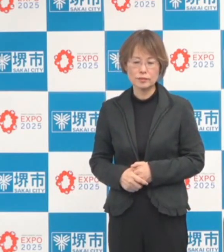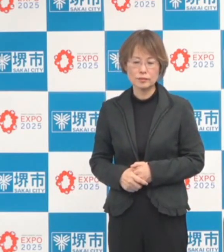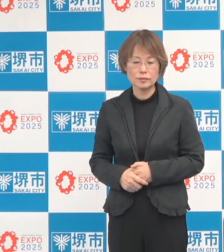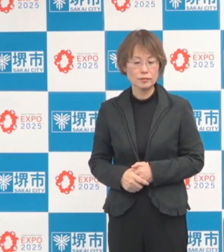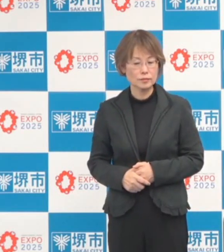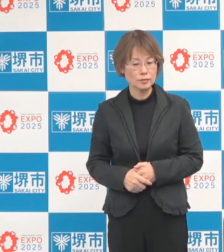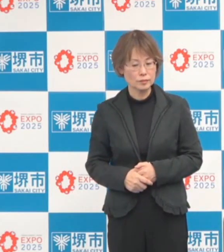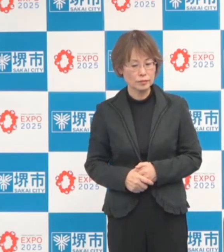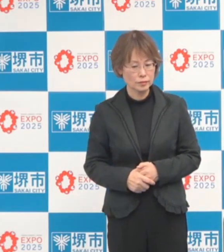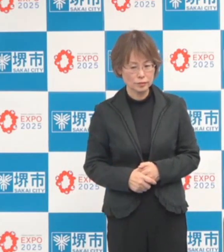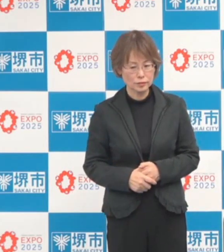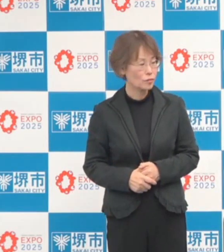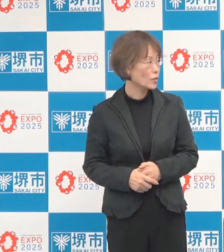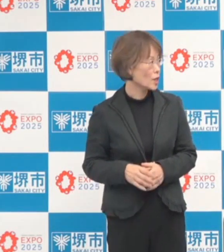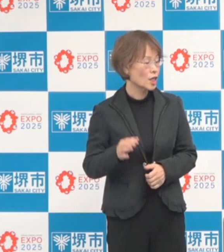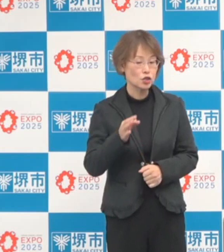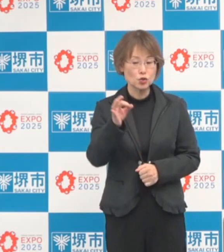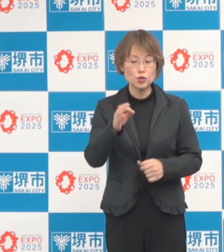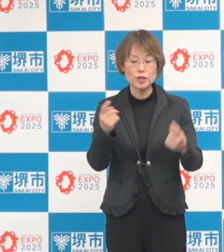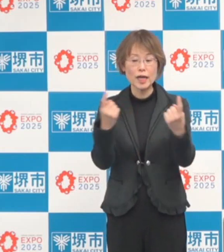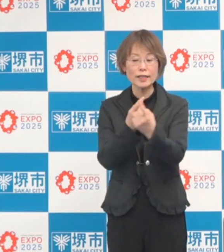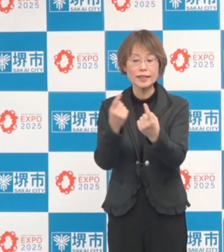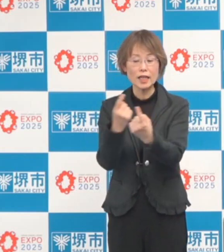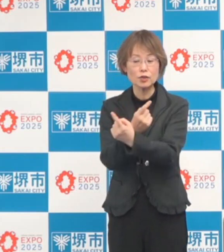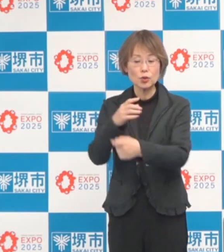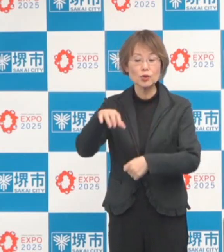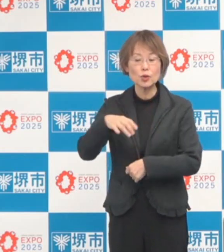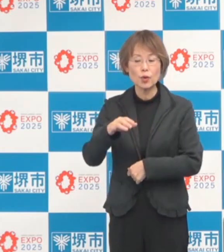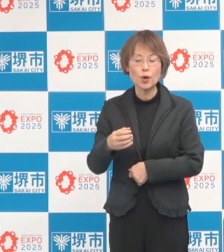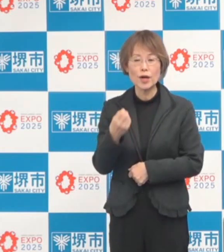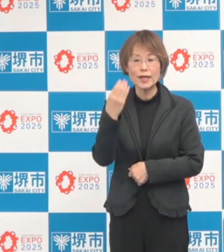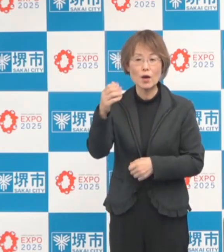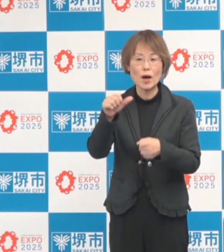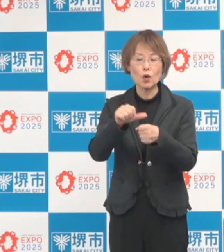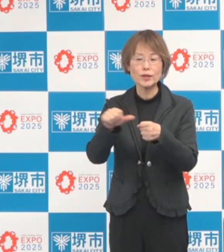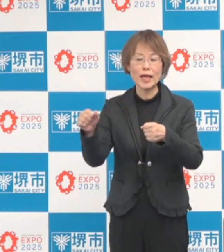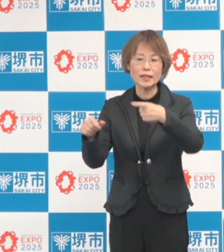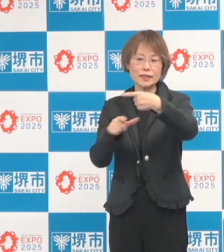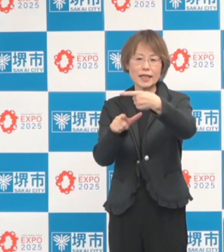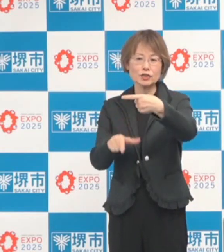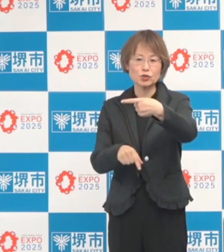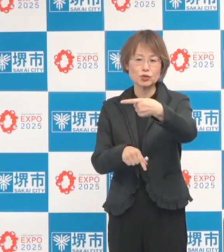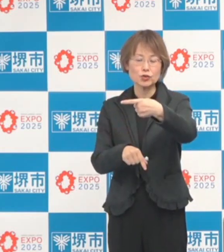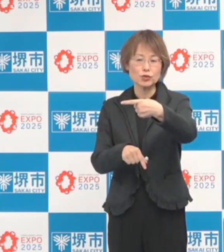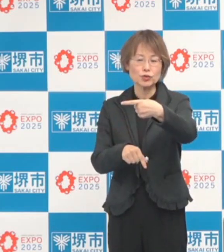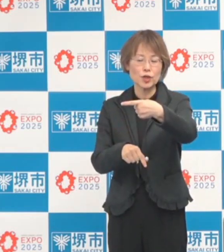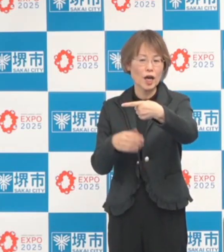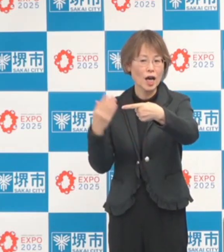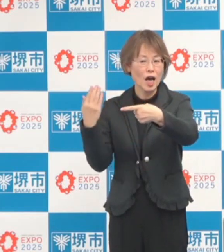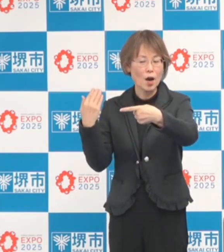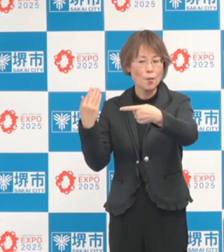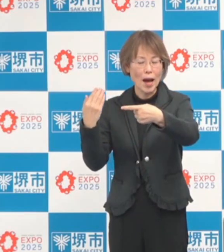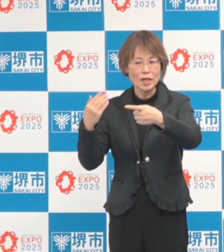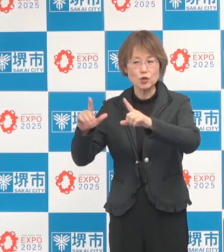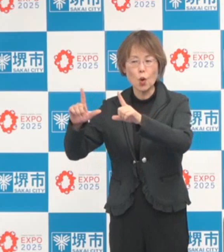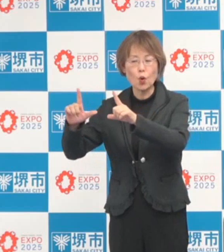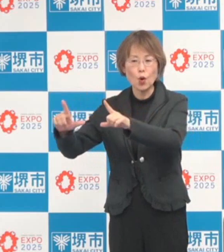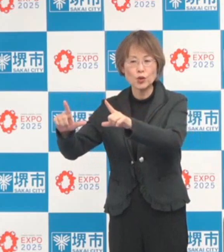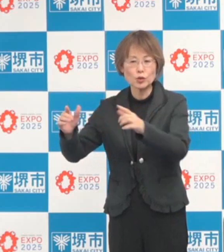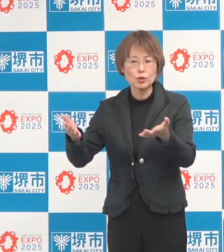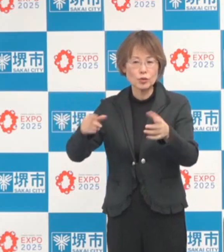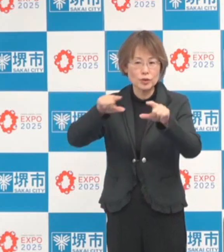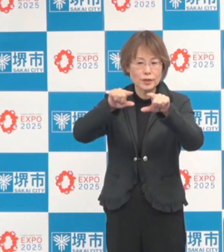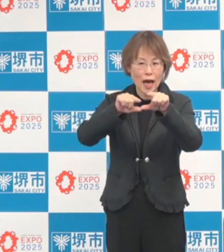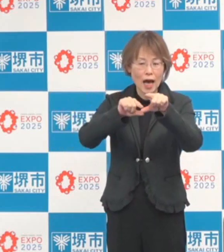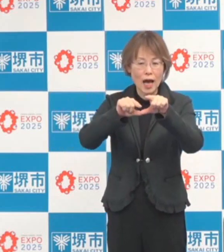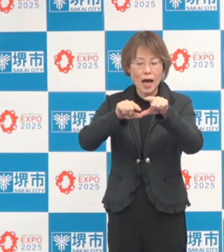ここの収支改善のところは、これあくまでも令和5年1月前回公表との差です。でこれまでの間